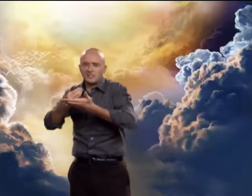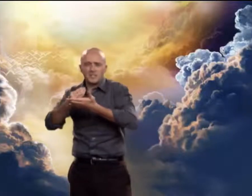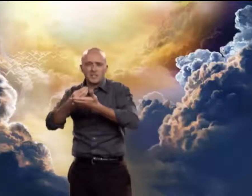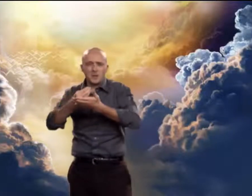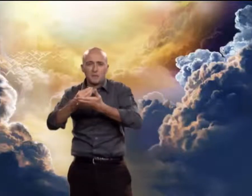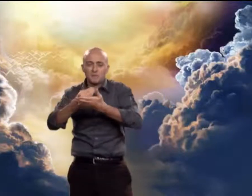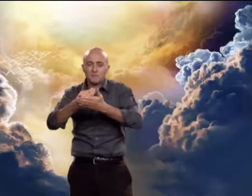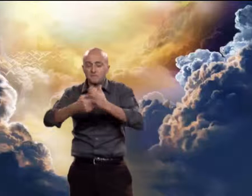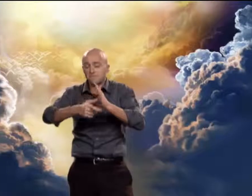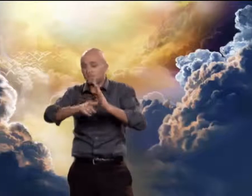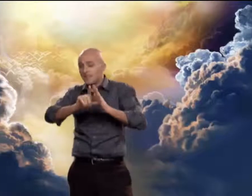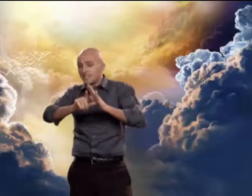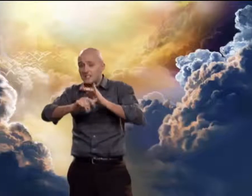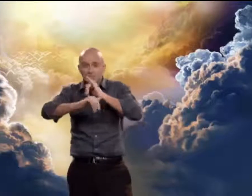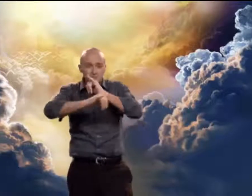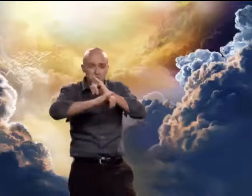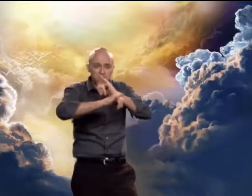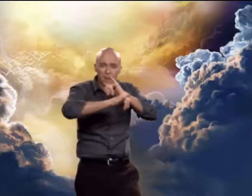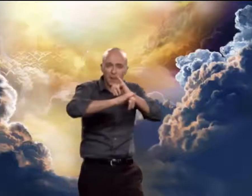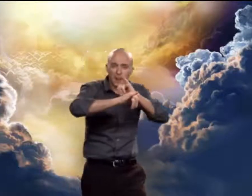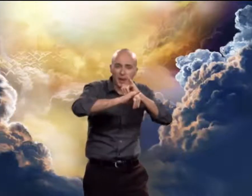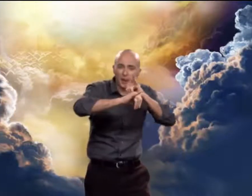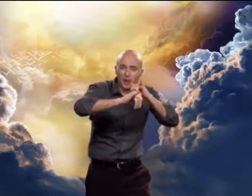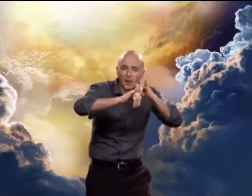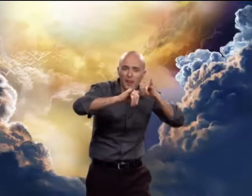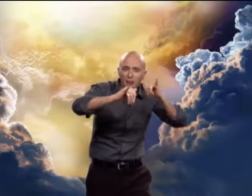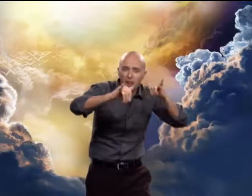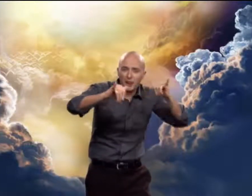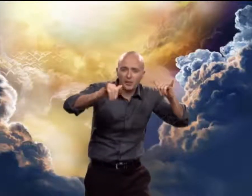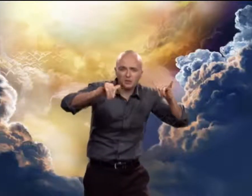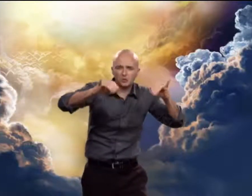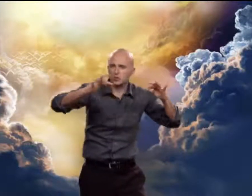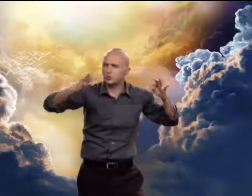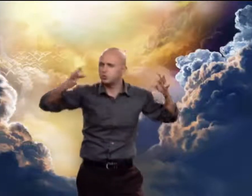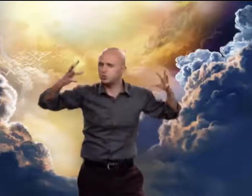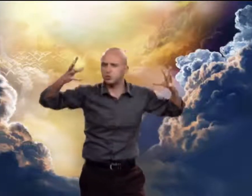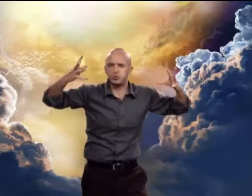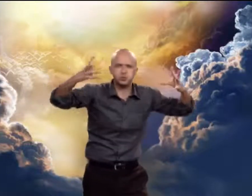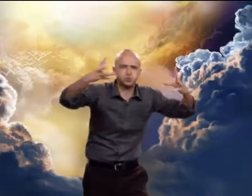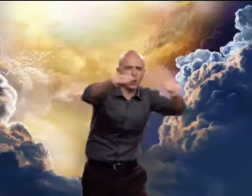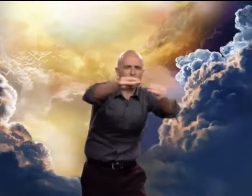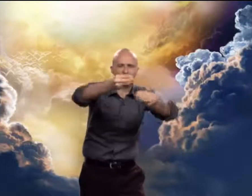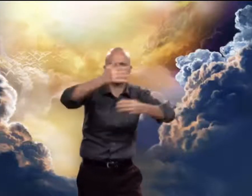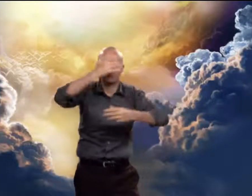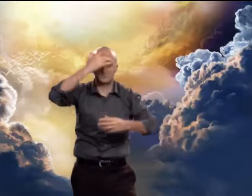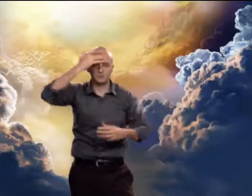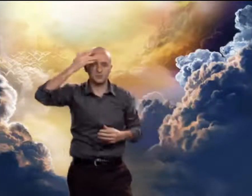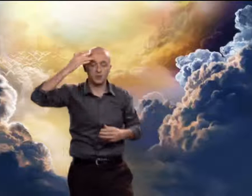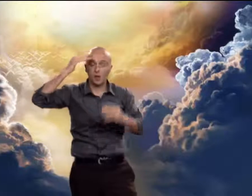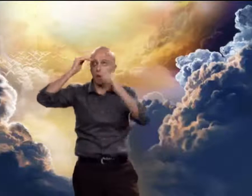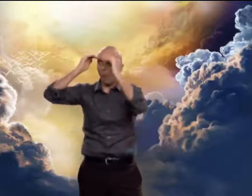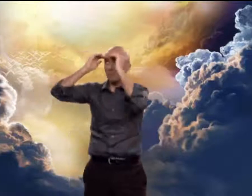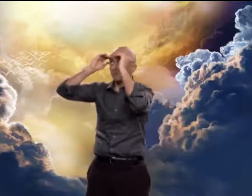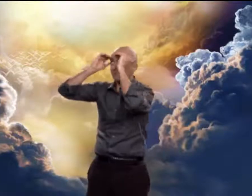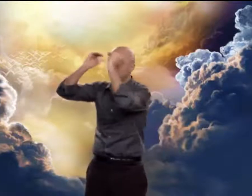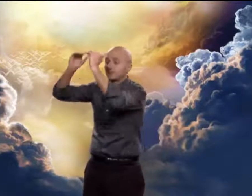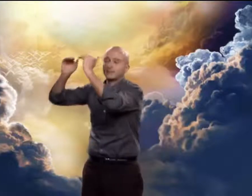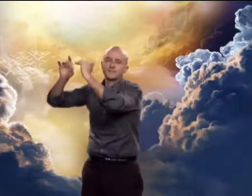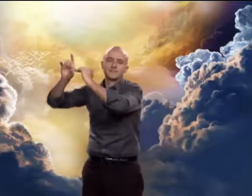vindos de Nazaré percorreram toda a estreita rua até a extremidade leste da cidade, procurando em vão um